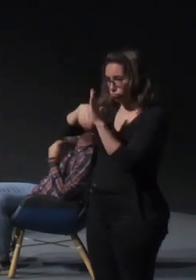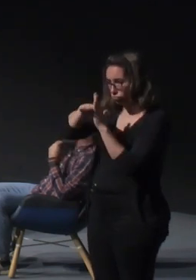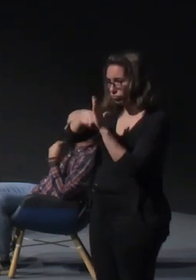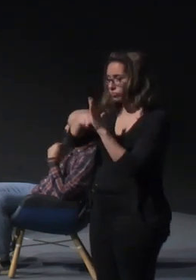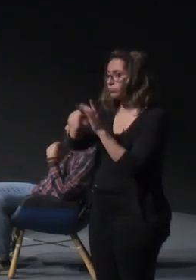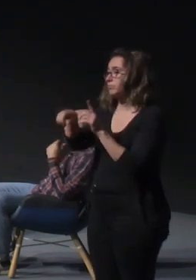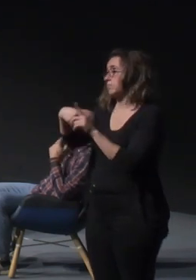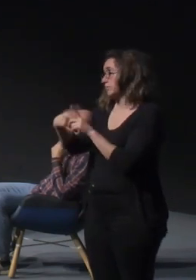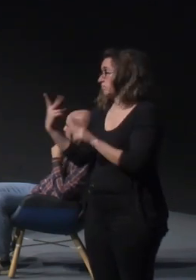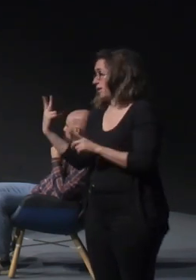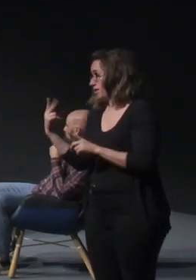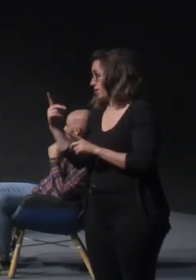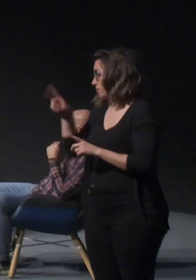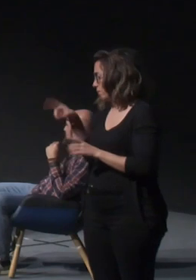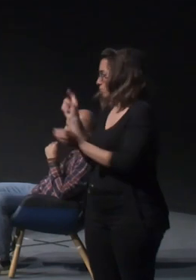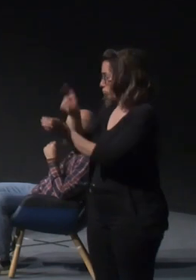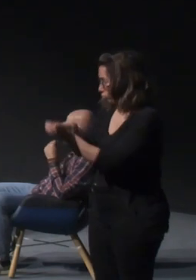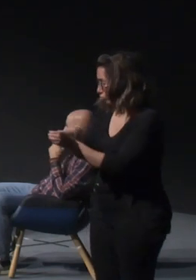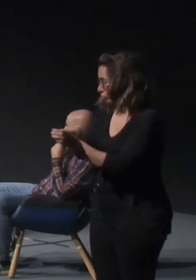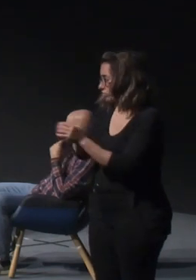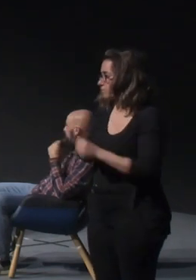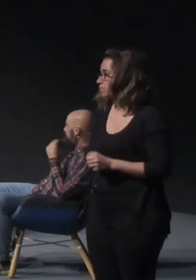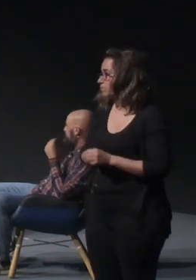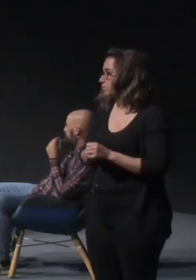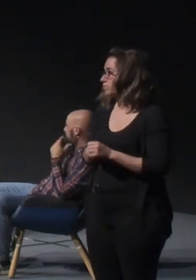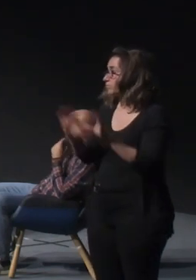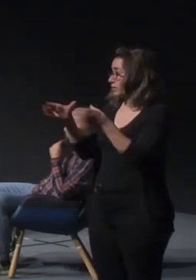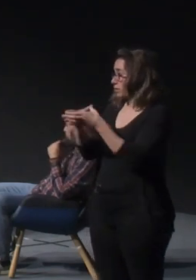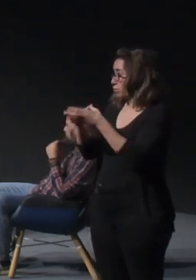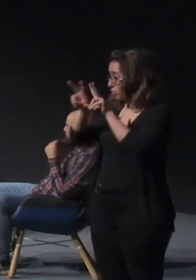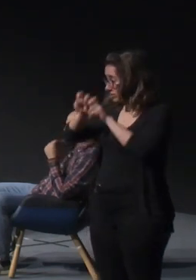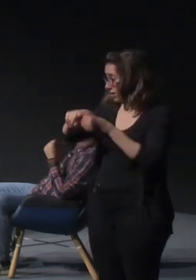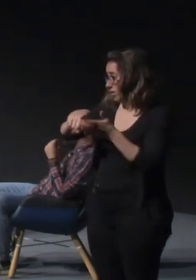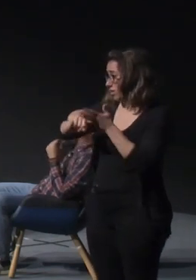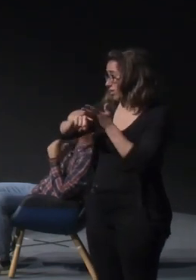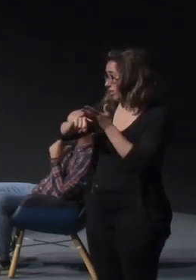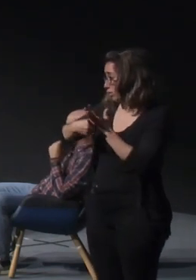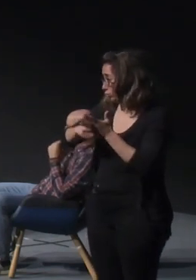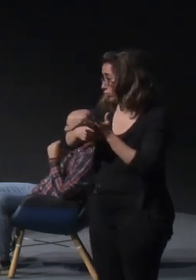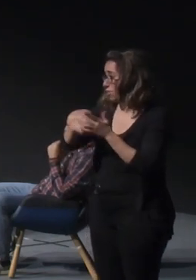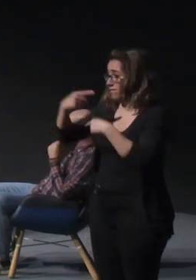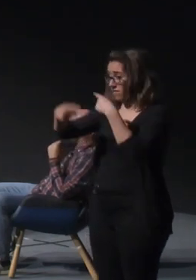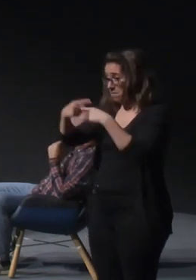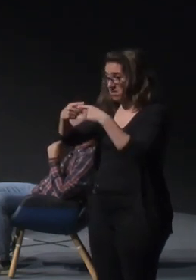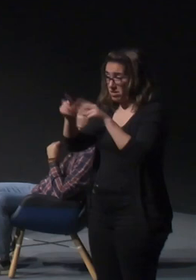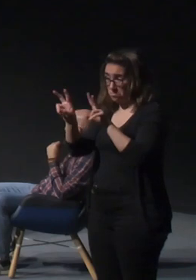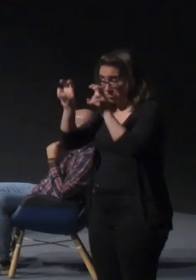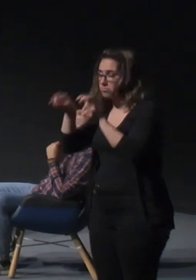ABAPSI, miembro del equipo de investigación de Deusto Family Six y profesor del máster en